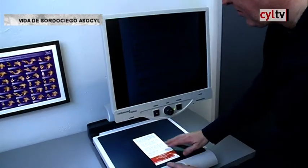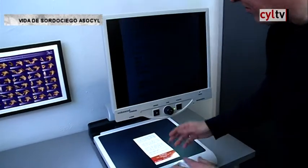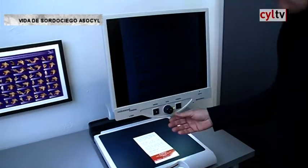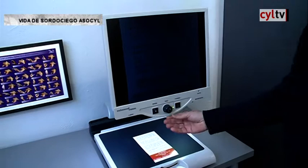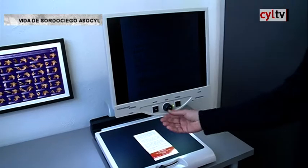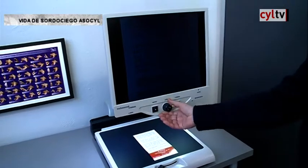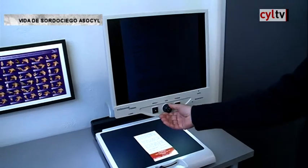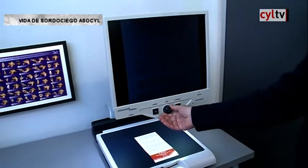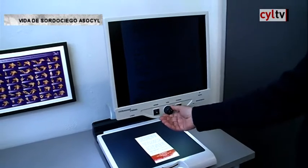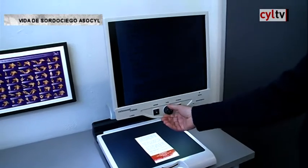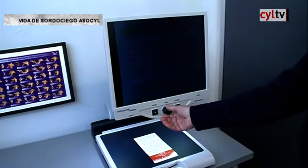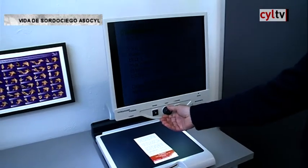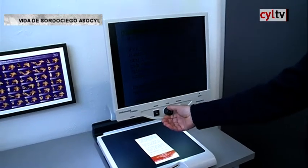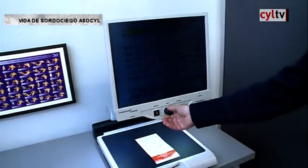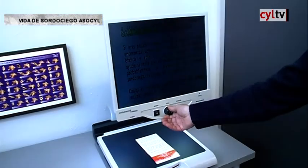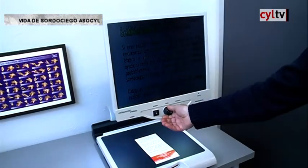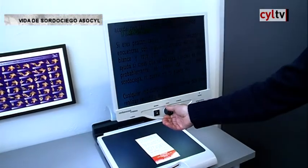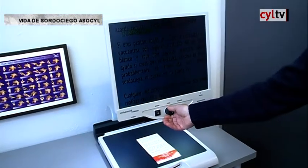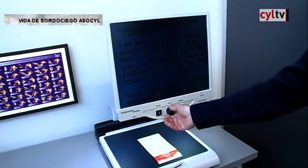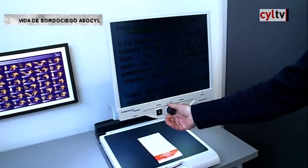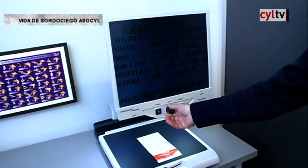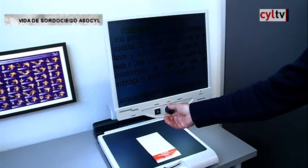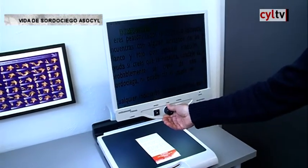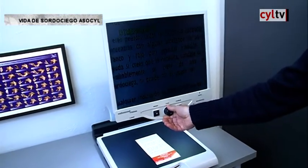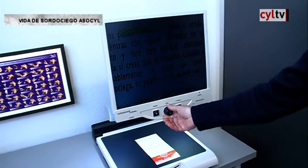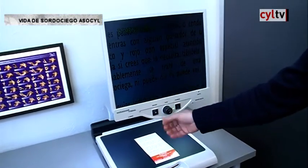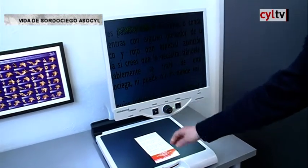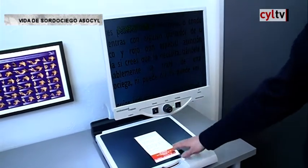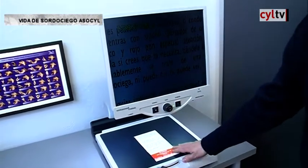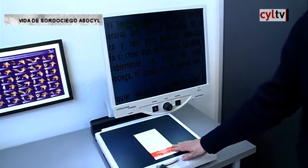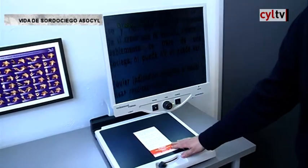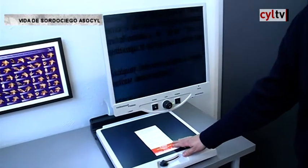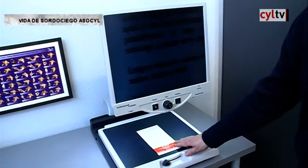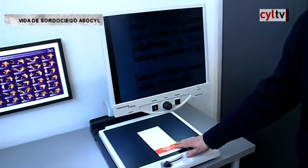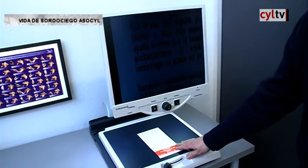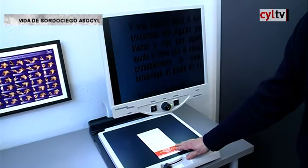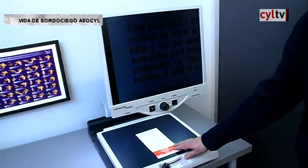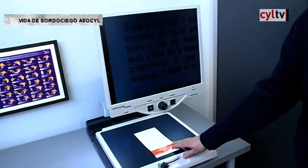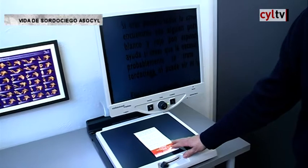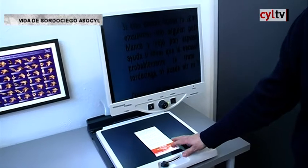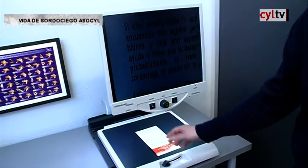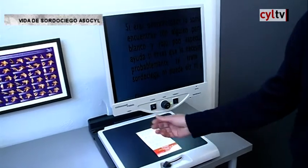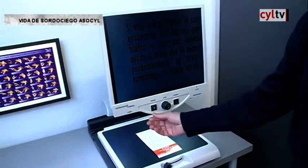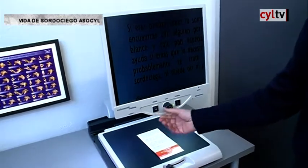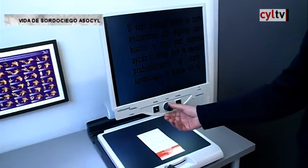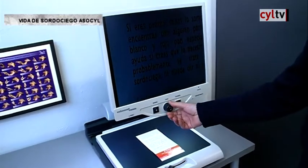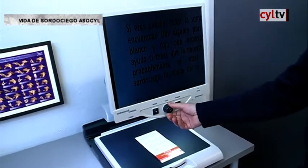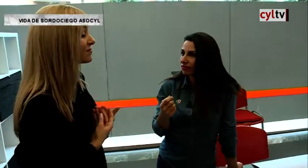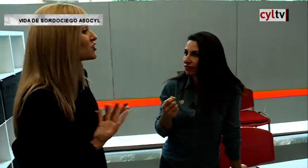aquí en Valladolid. Nosotros además no sabemos realmente cuántas personas sordociegas hay. No existe un censo oficial. No